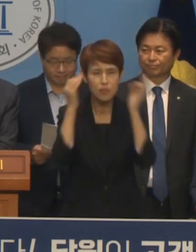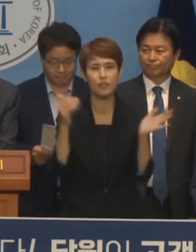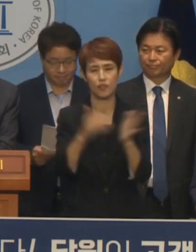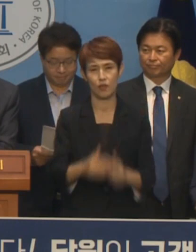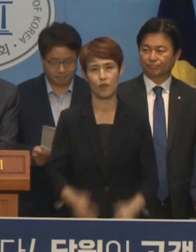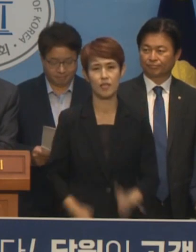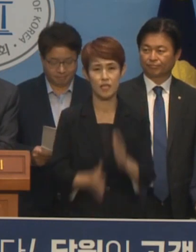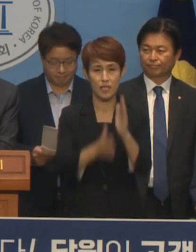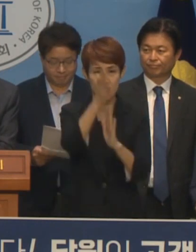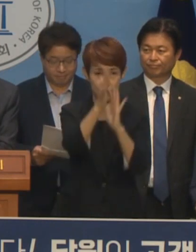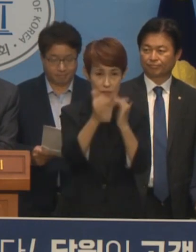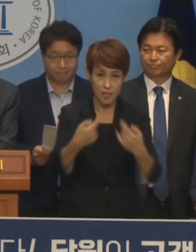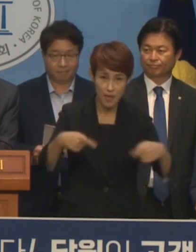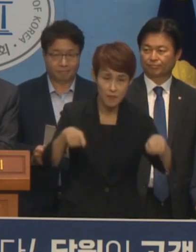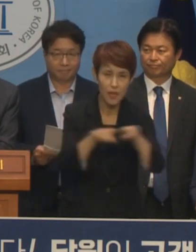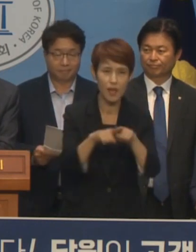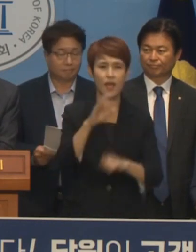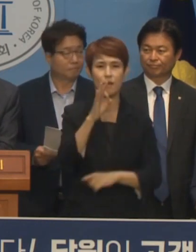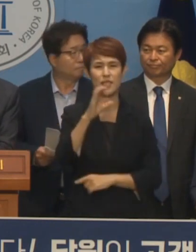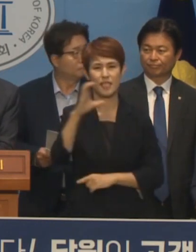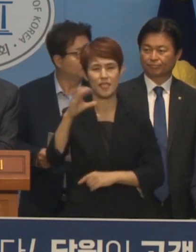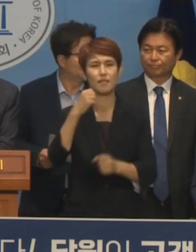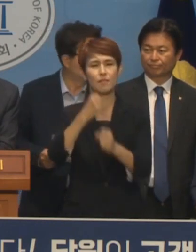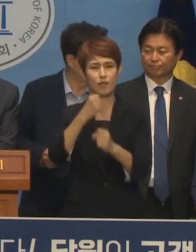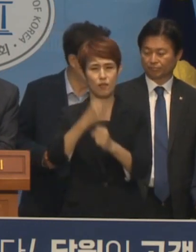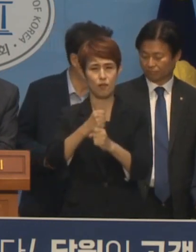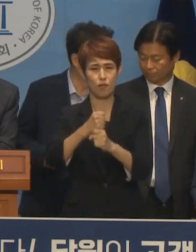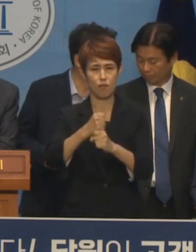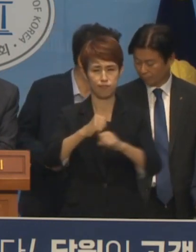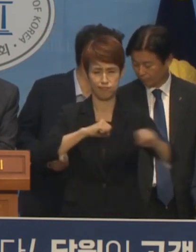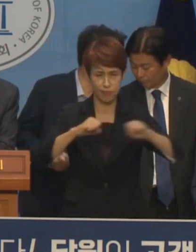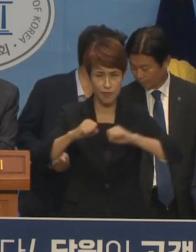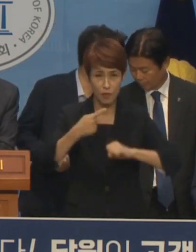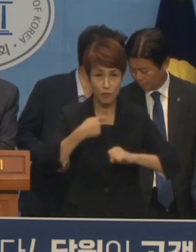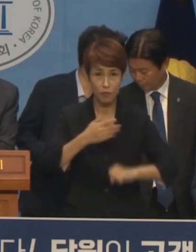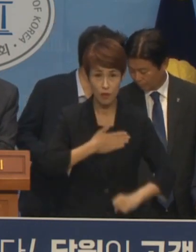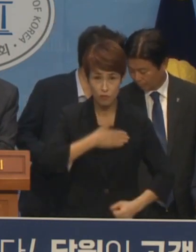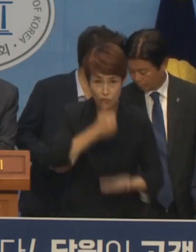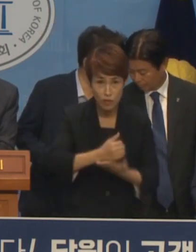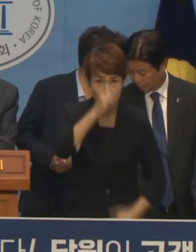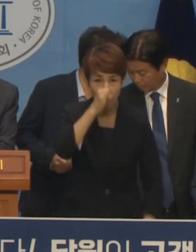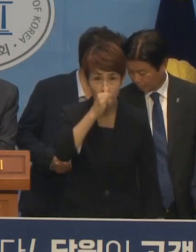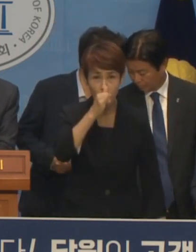함께 FC 안양을 만들어 온 저도 유죄라는 말입니까?